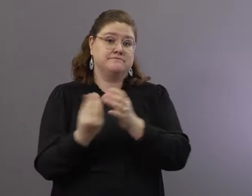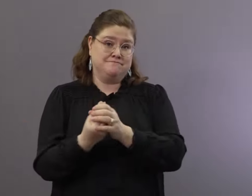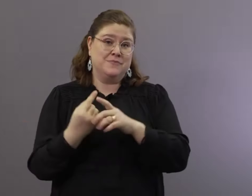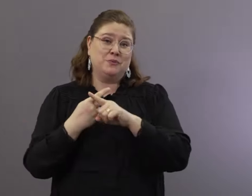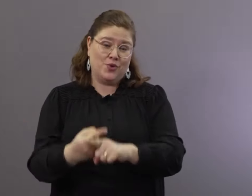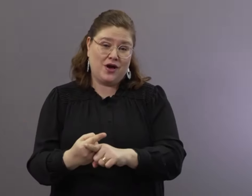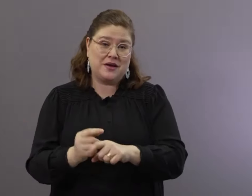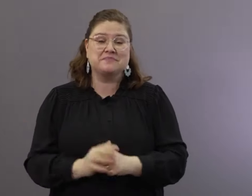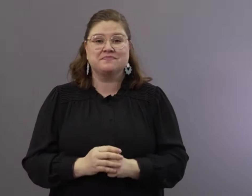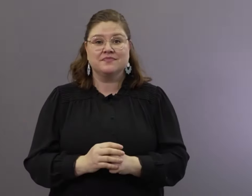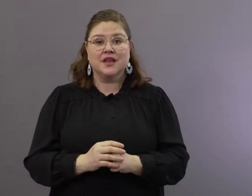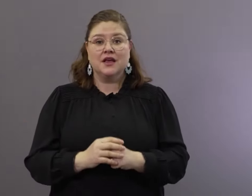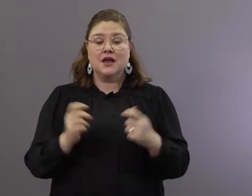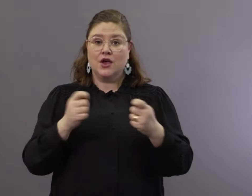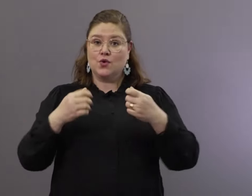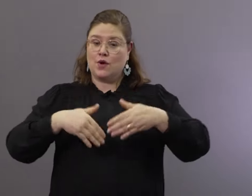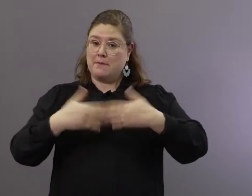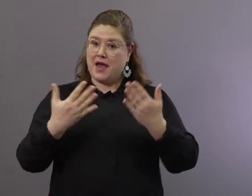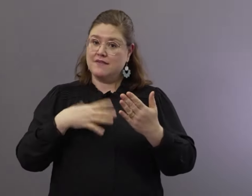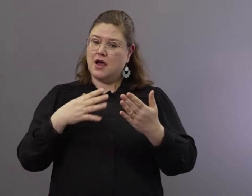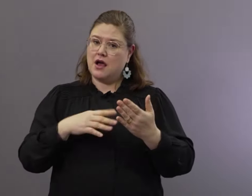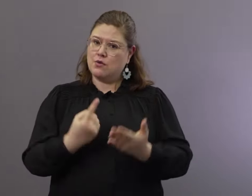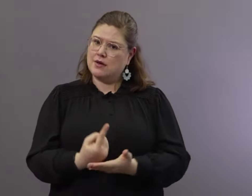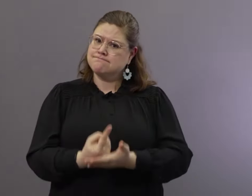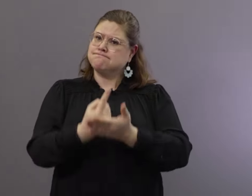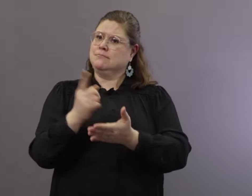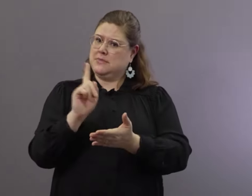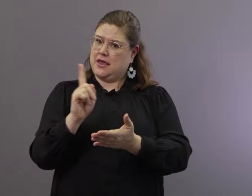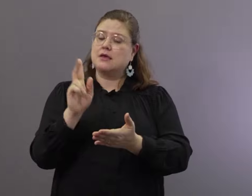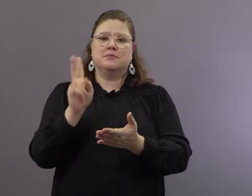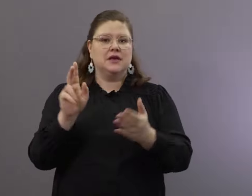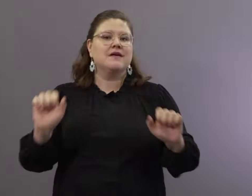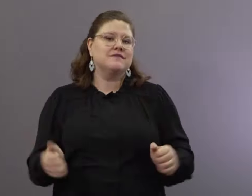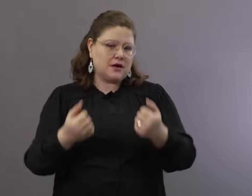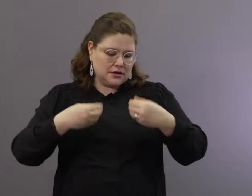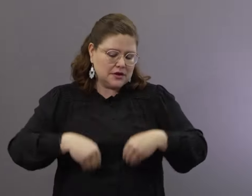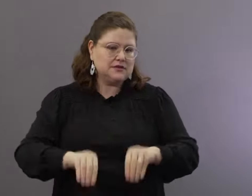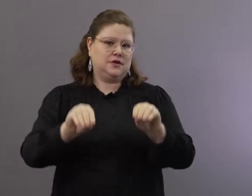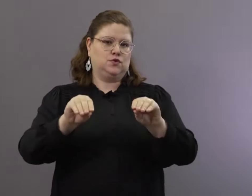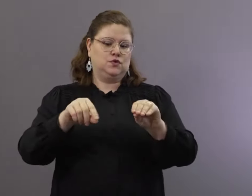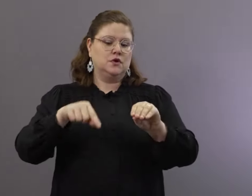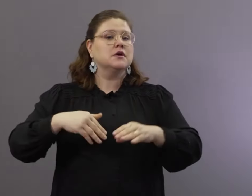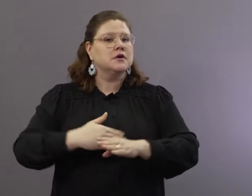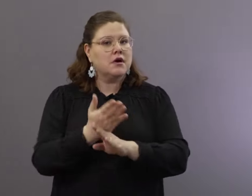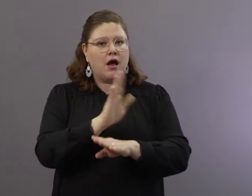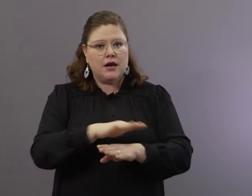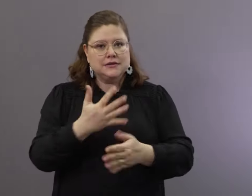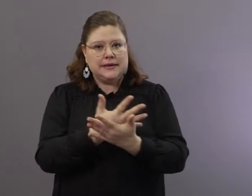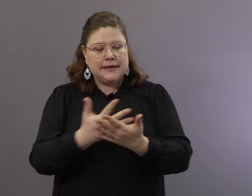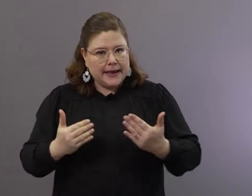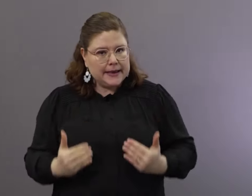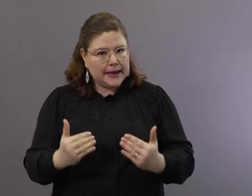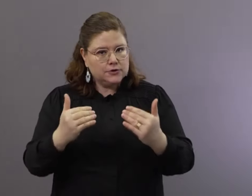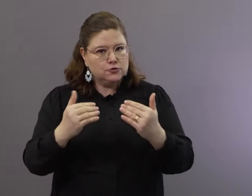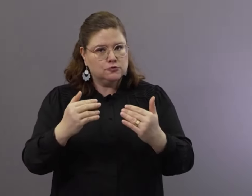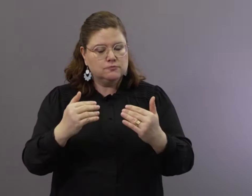näin juhlapäivänä aivan erityisesti korostaa varhaiskasvatuksen merkitystä lasten kielellisen kehityksen kannalta.